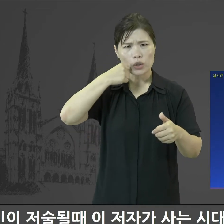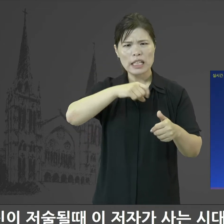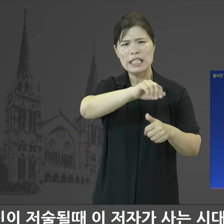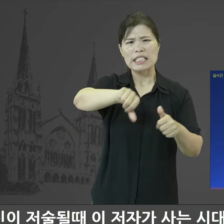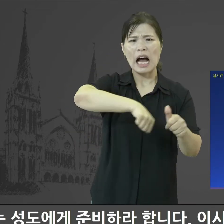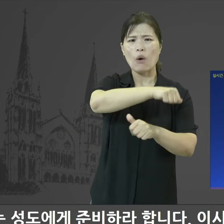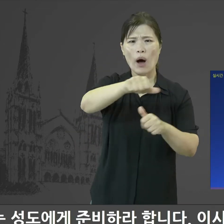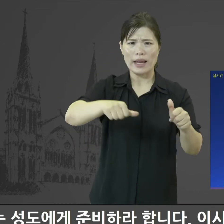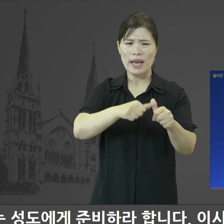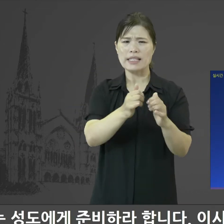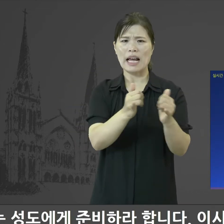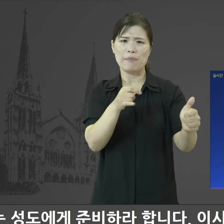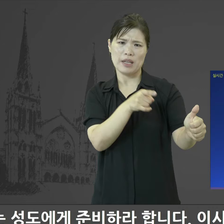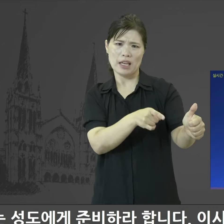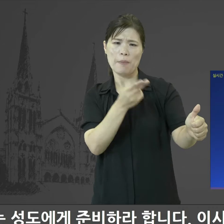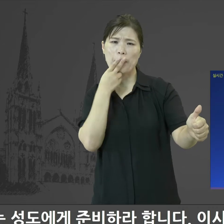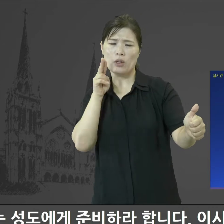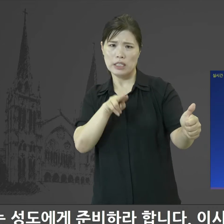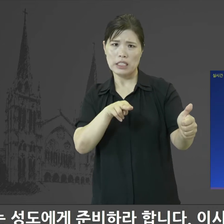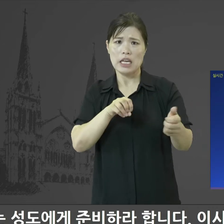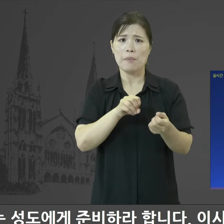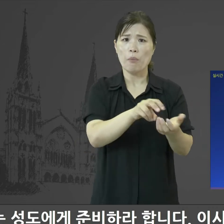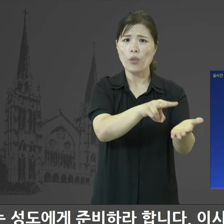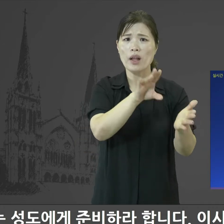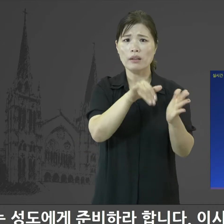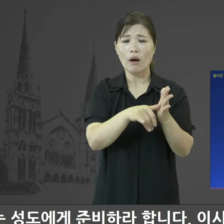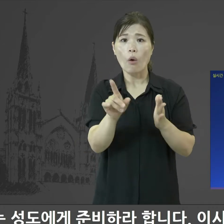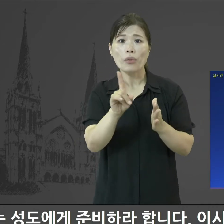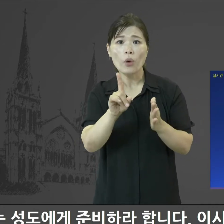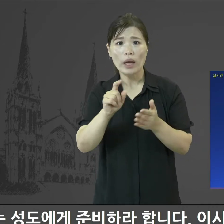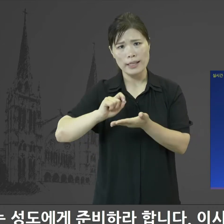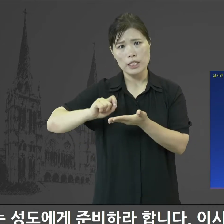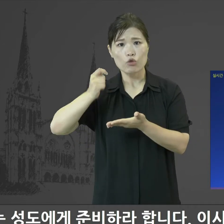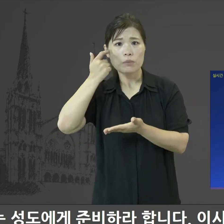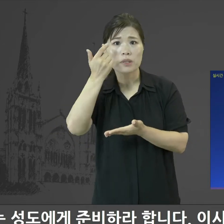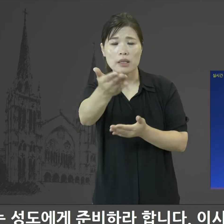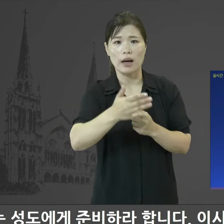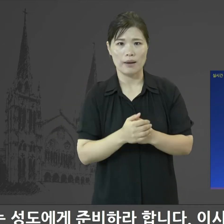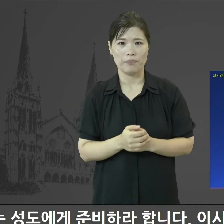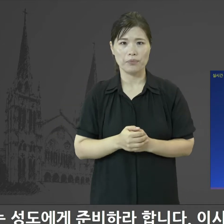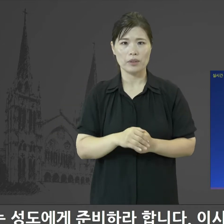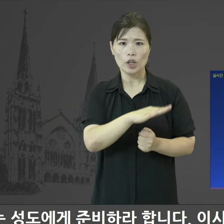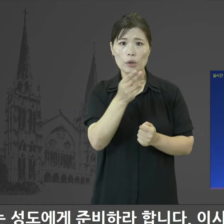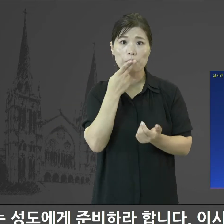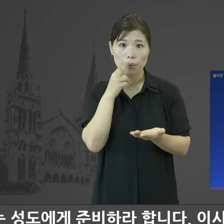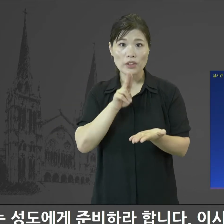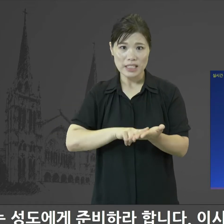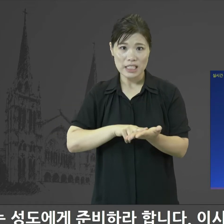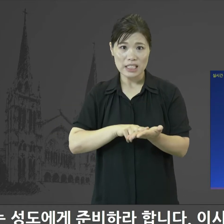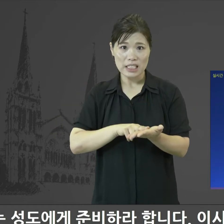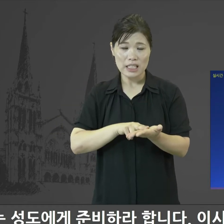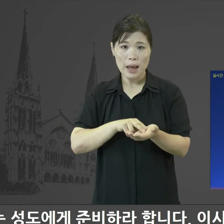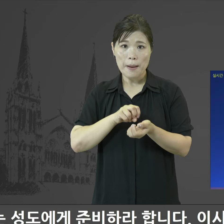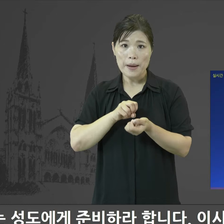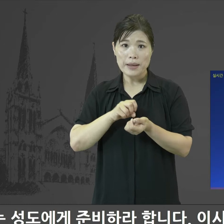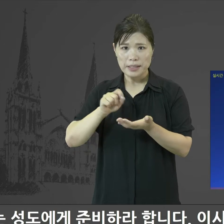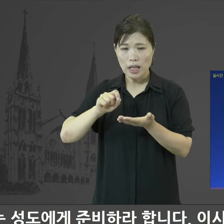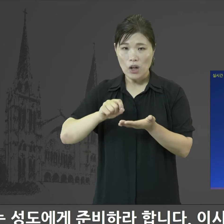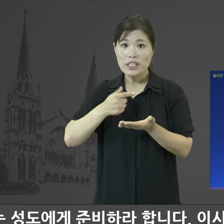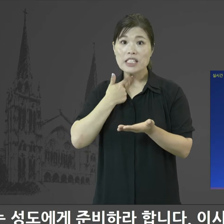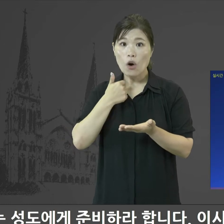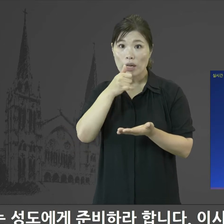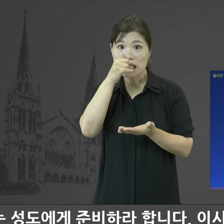내용으로 시작하시겠습니까? 혹시 최근에 어디에 누군가에게 편지를 써본 적이 있으십니까? 무엇으로 그